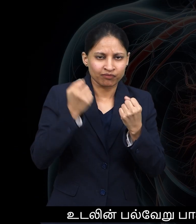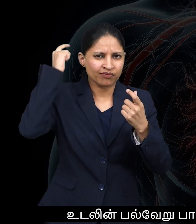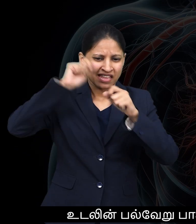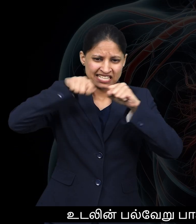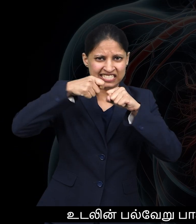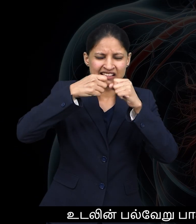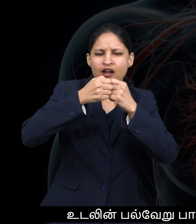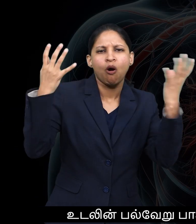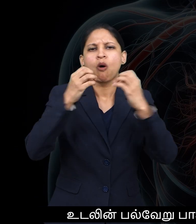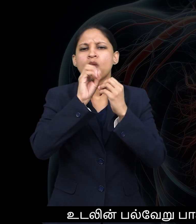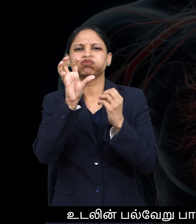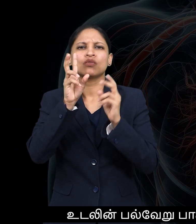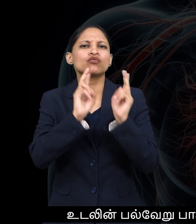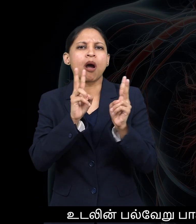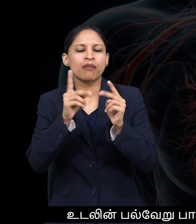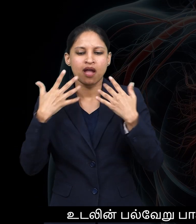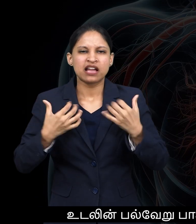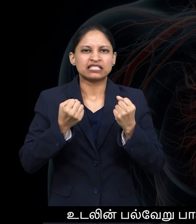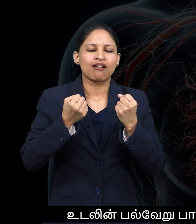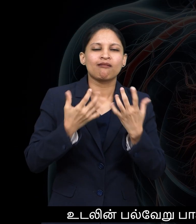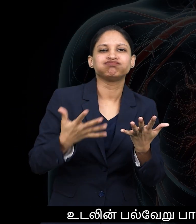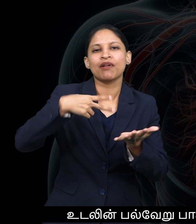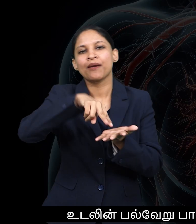உடலின் பல்வேறு பாகங்களை நகர்த்த உதவுகின்றன.